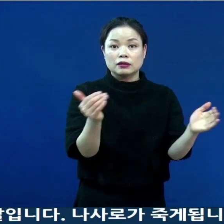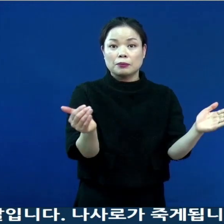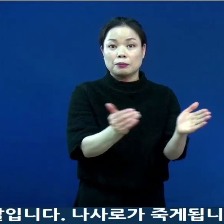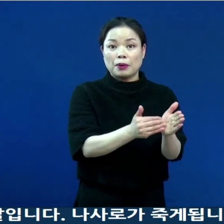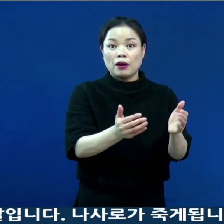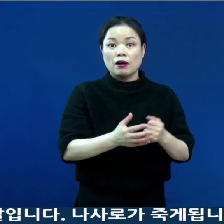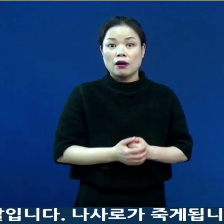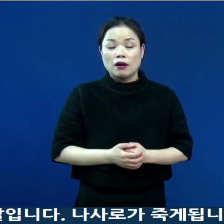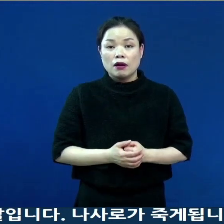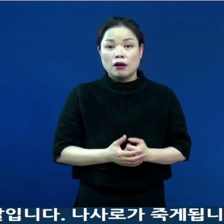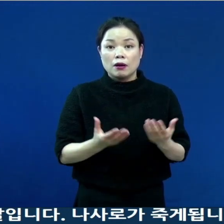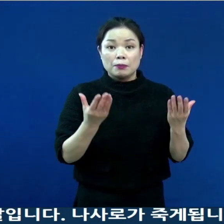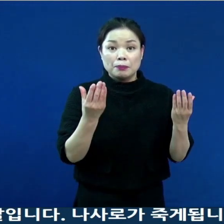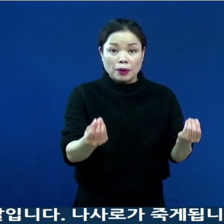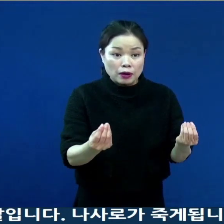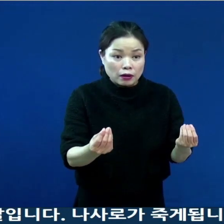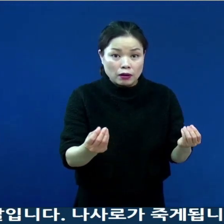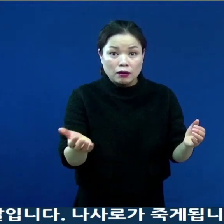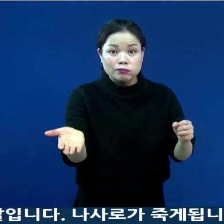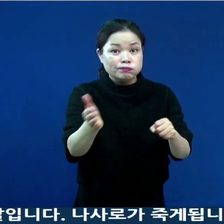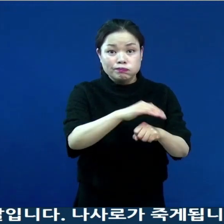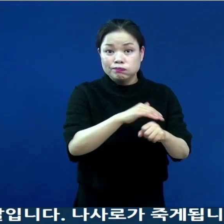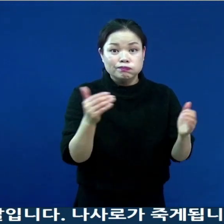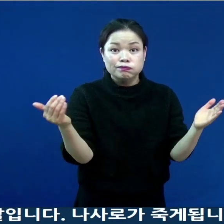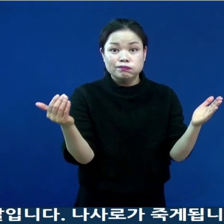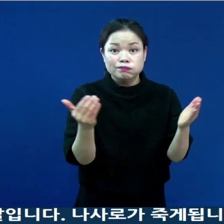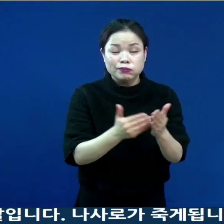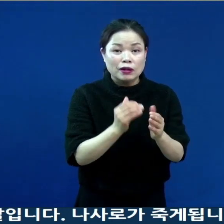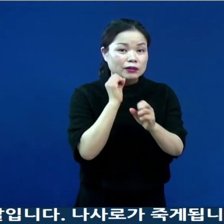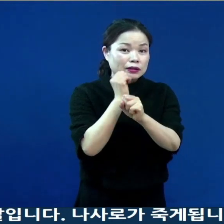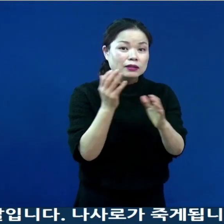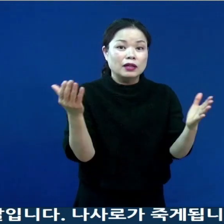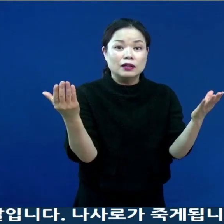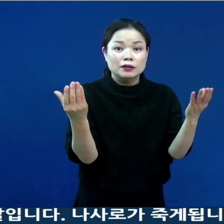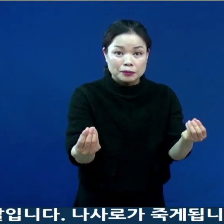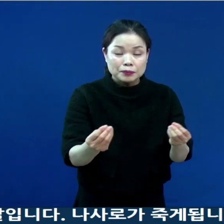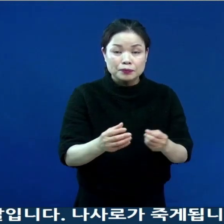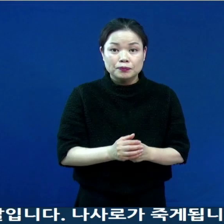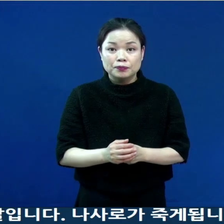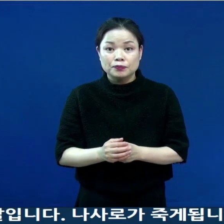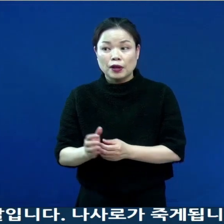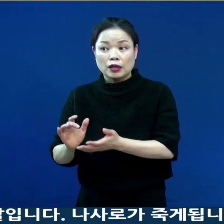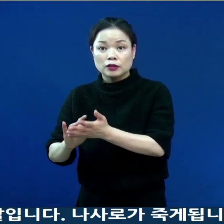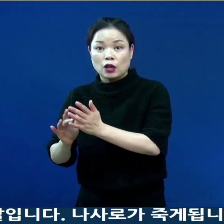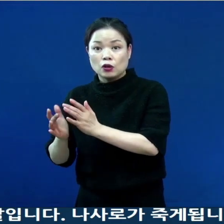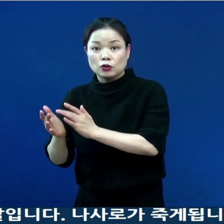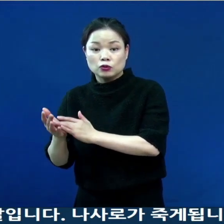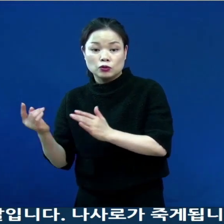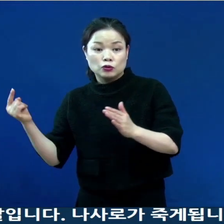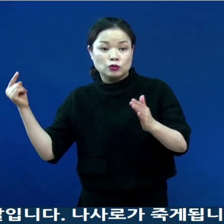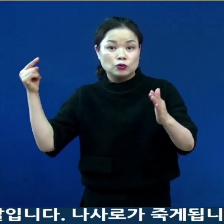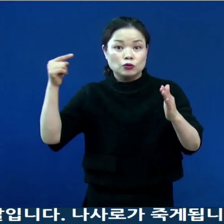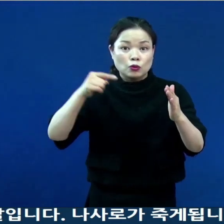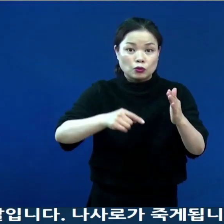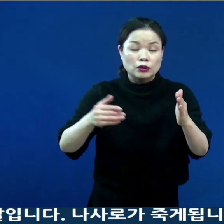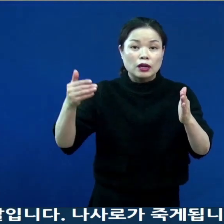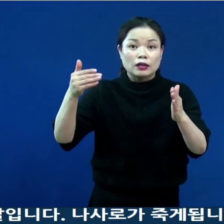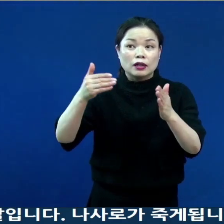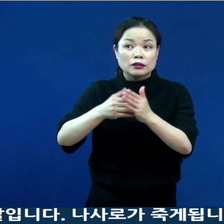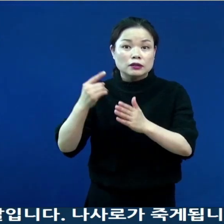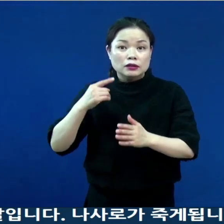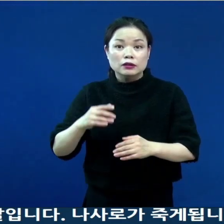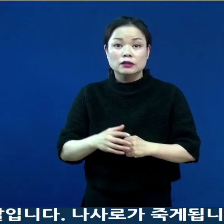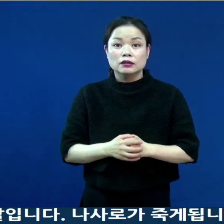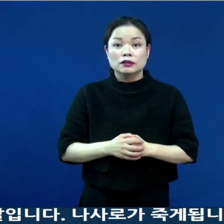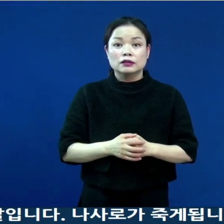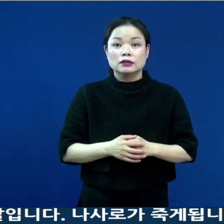치렀습니다. 장례식이 끝났습니다. 예수께서 베다니에 도착하신다는 전가를 받고